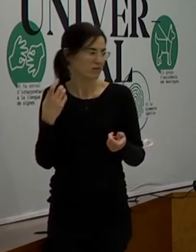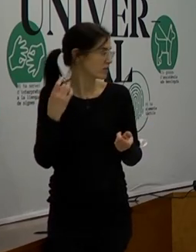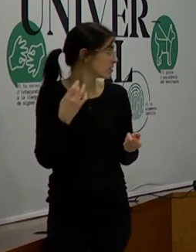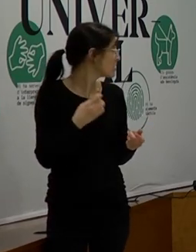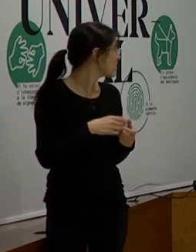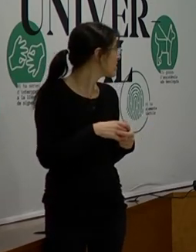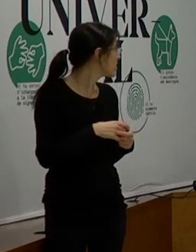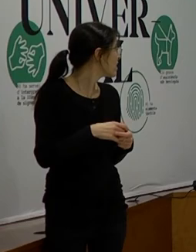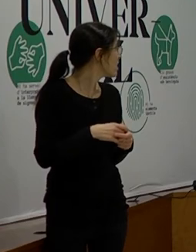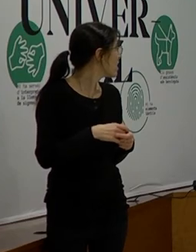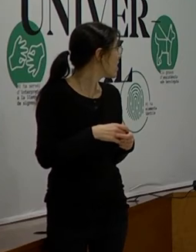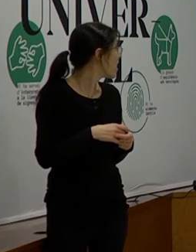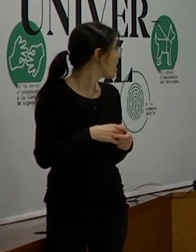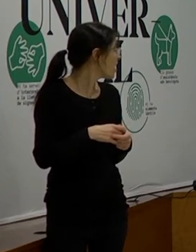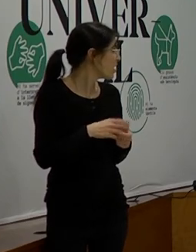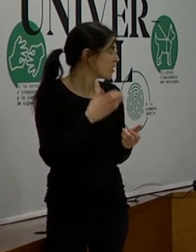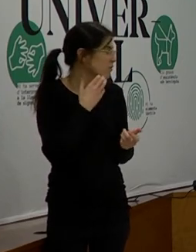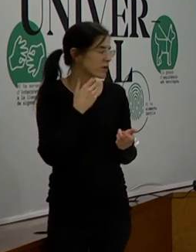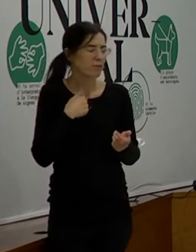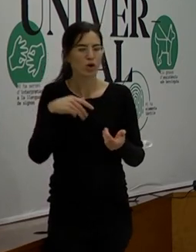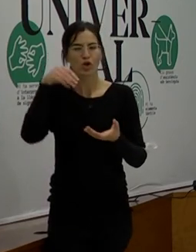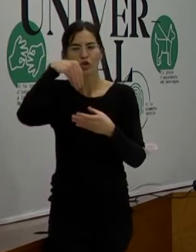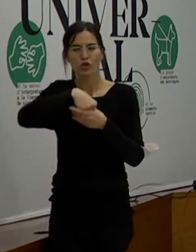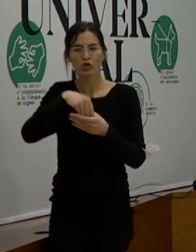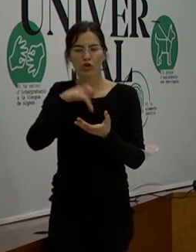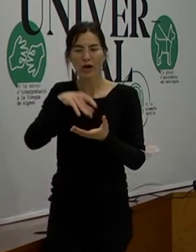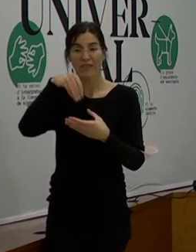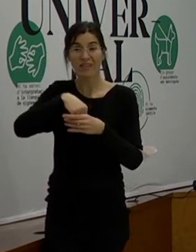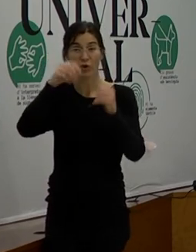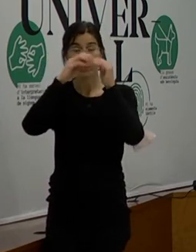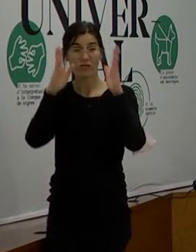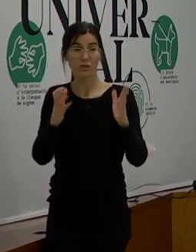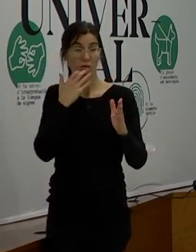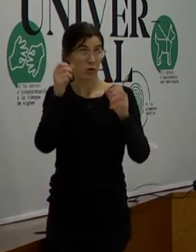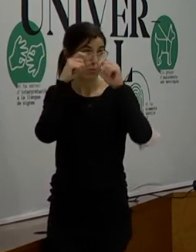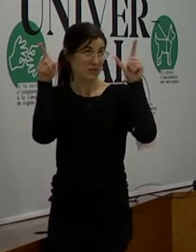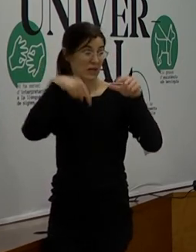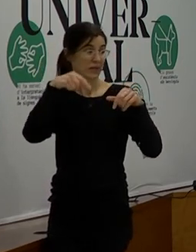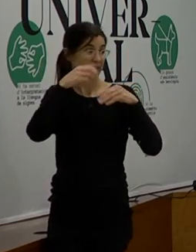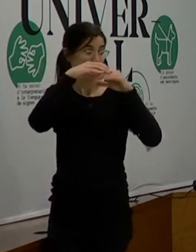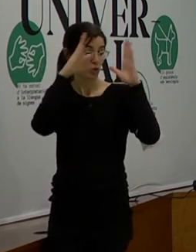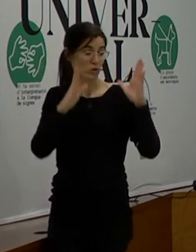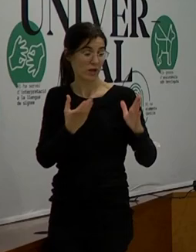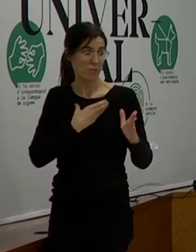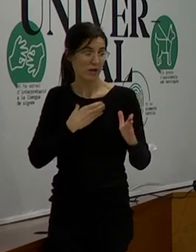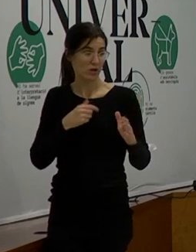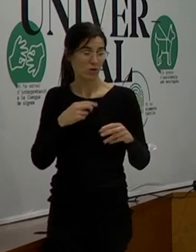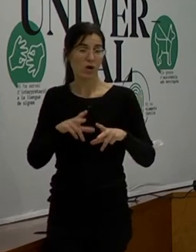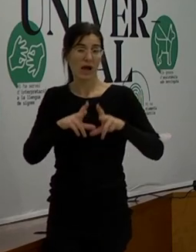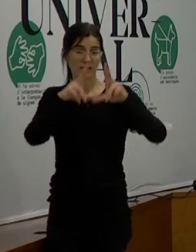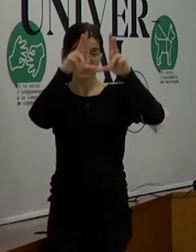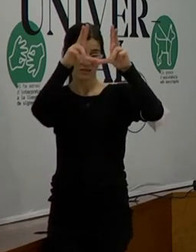sigui, jo estic en un edifici, imagina't amb aquest ajuntament i pujat a l'ascensor i hi ha un